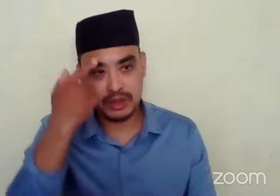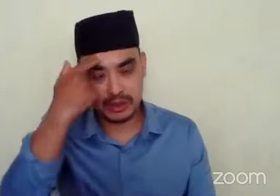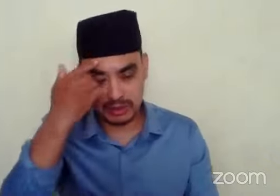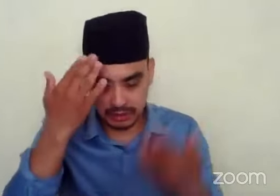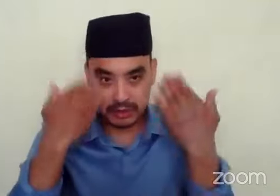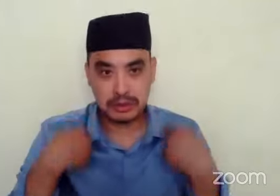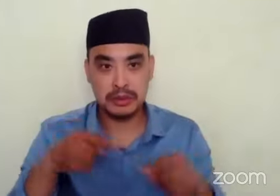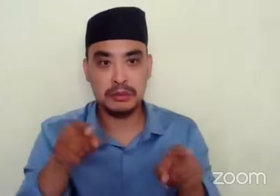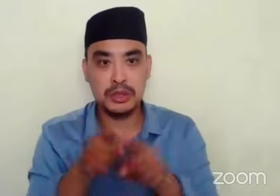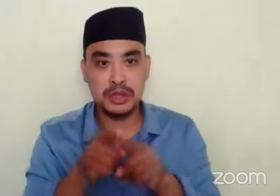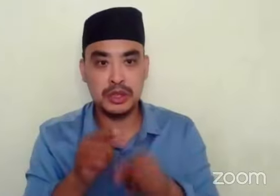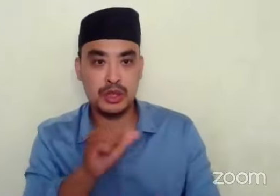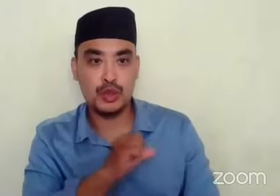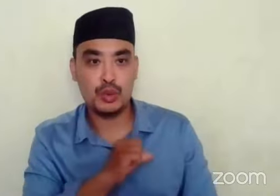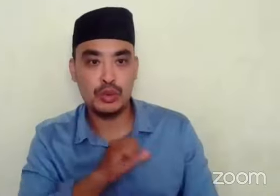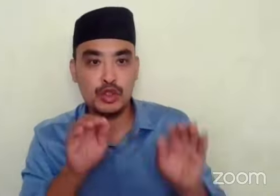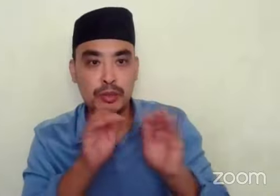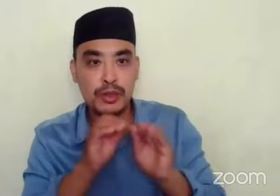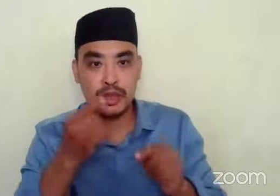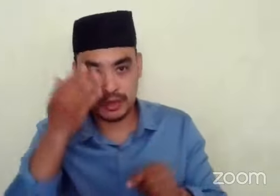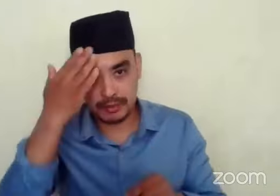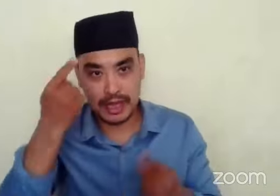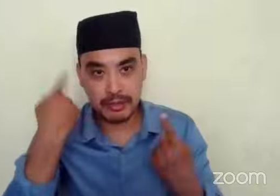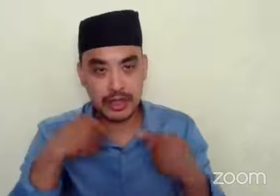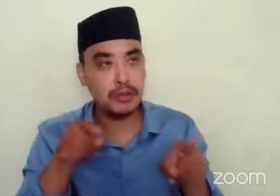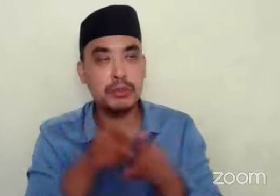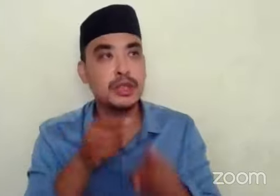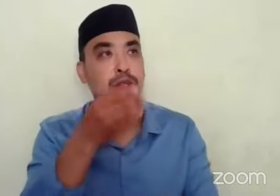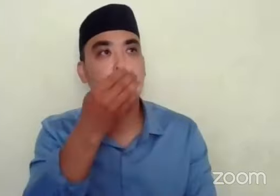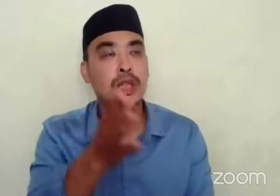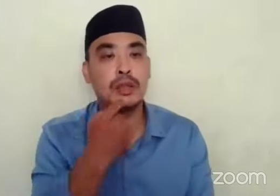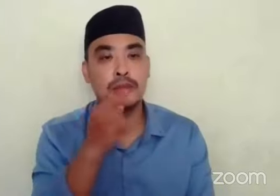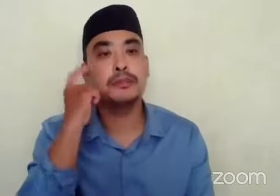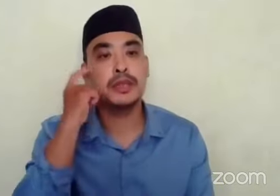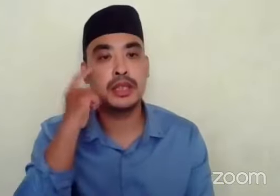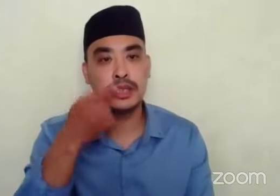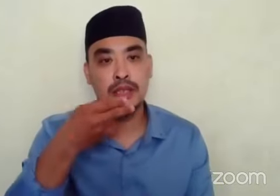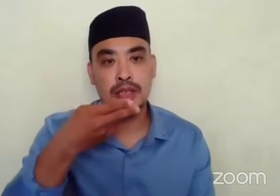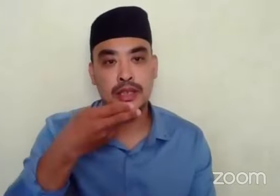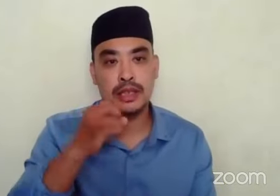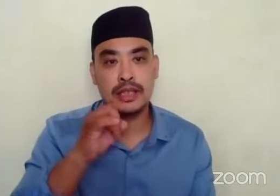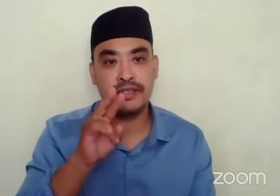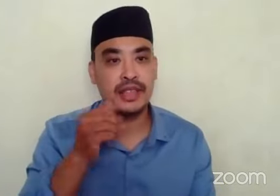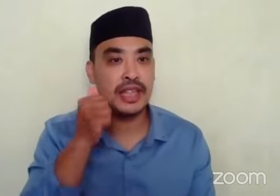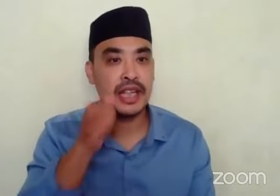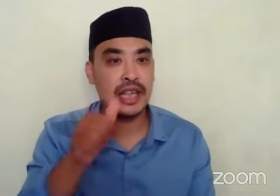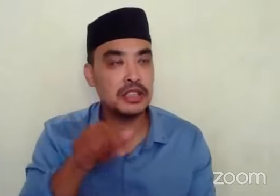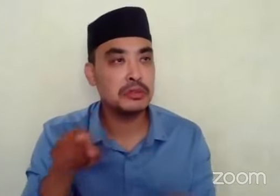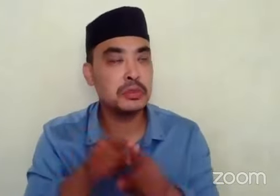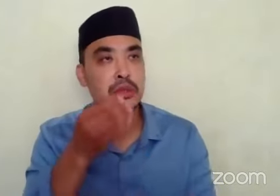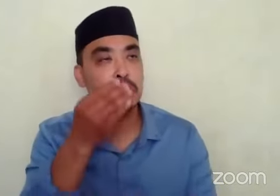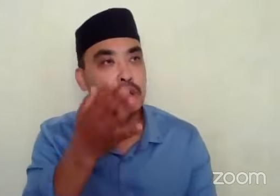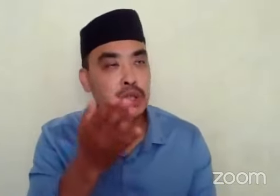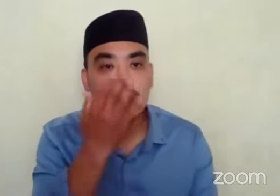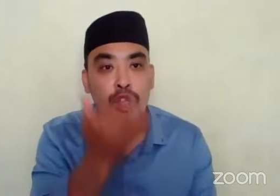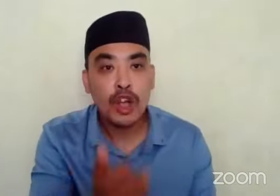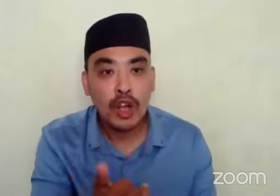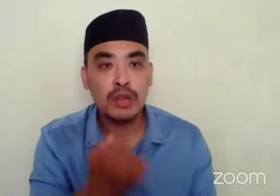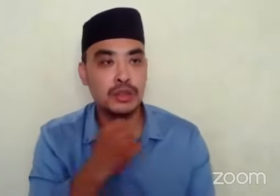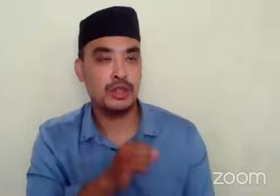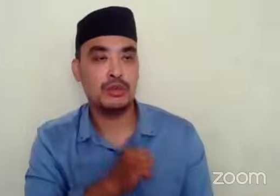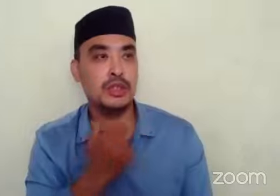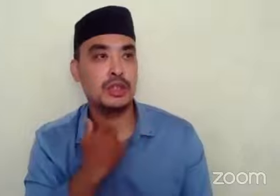यौन सम्बन्धी रोगहरू पनि लाग्दैन भन्ने खालको छ क्या, जस्तो एचआइभी एड्स जस्ता रोगहरू पनि यिनीहरूलाई चाहिँ लाग्दैन किनभने यिनीहरूलाई यौन चाहना